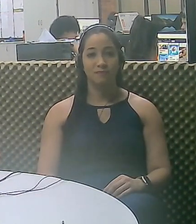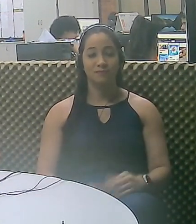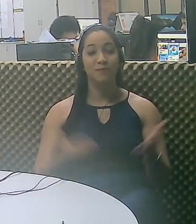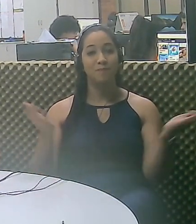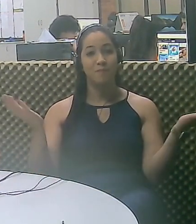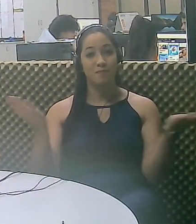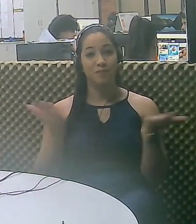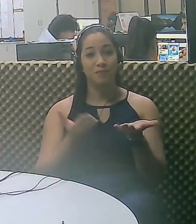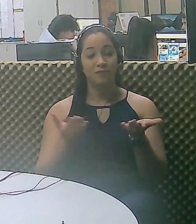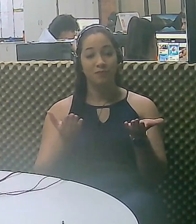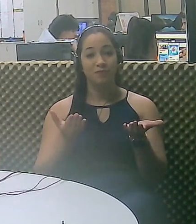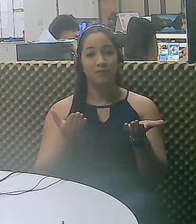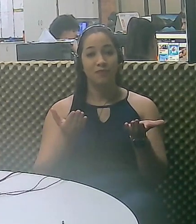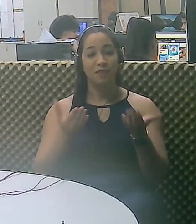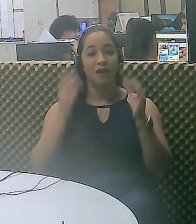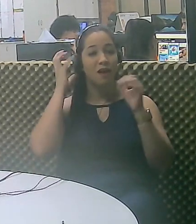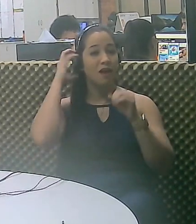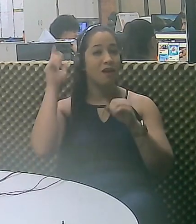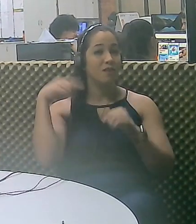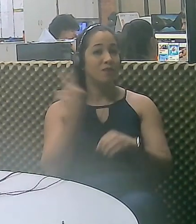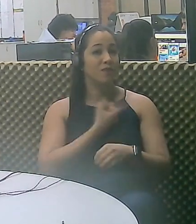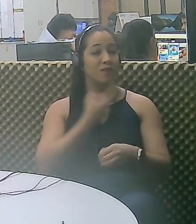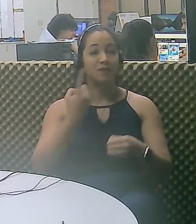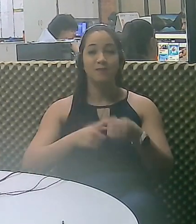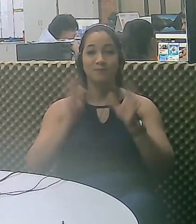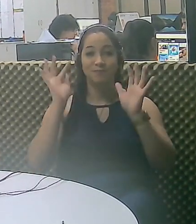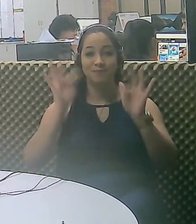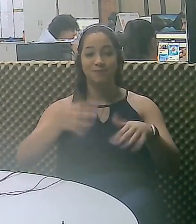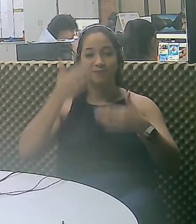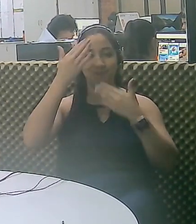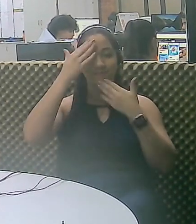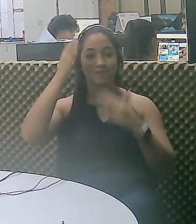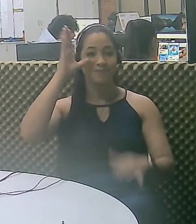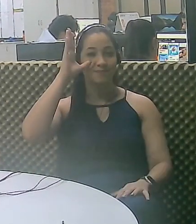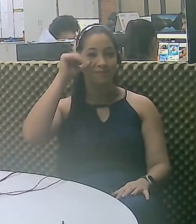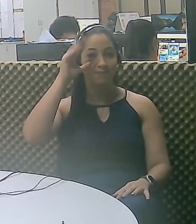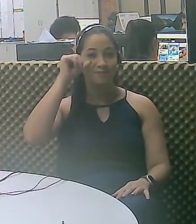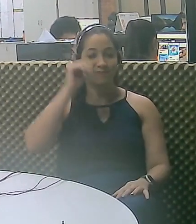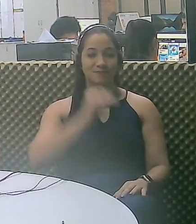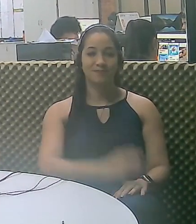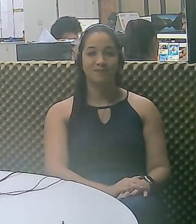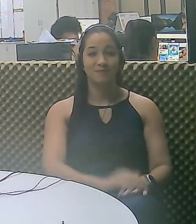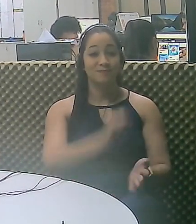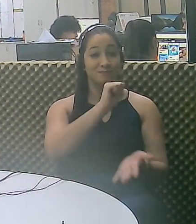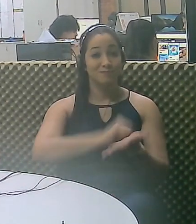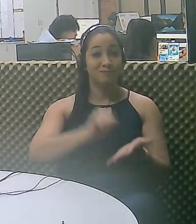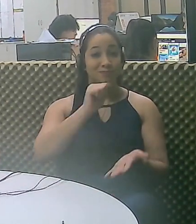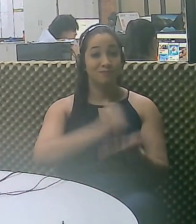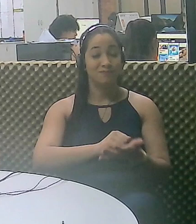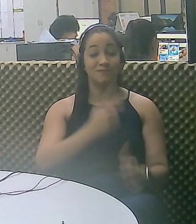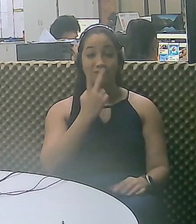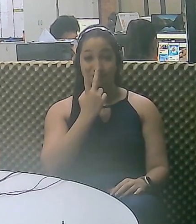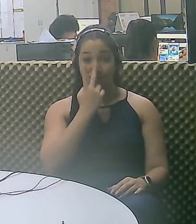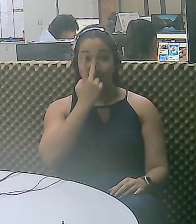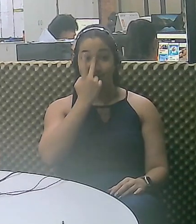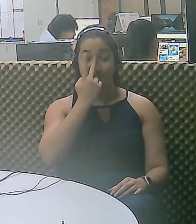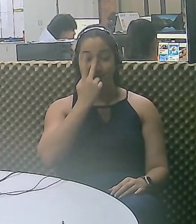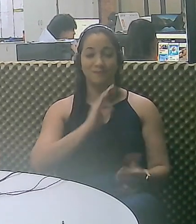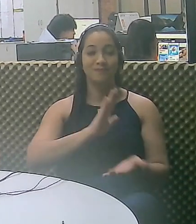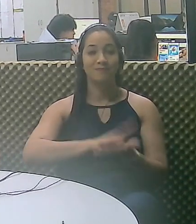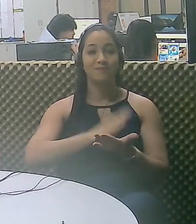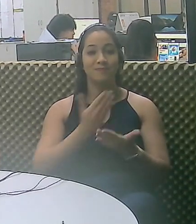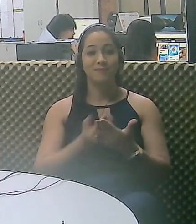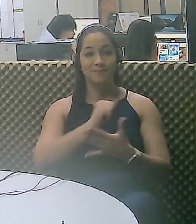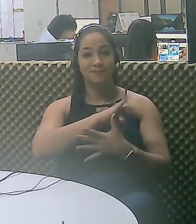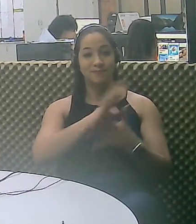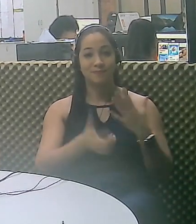A edição de hoje da Rádio Nossa Cidade fica por aqui. Obrigada pela sua audiência. A edição foi minha, Vanessa